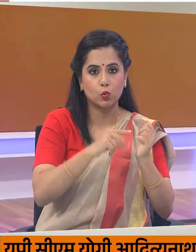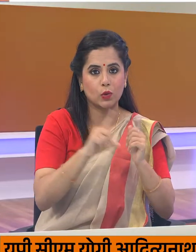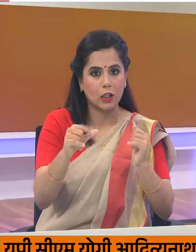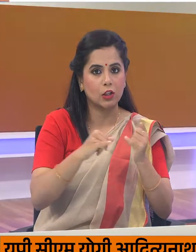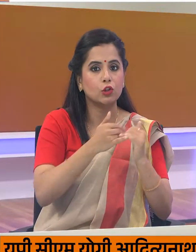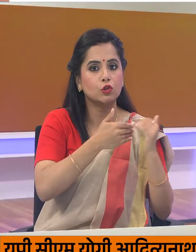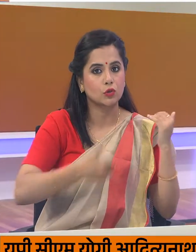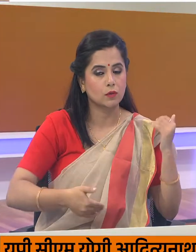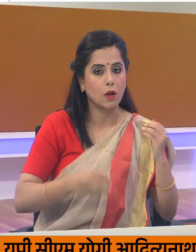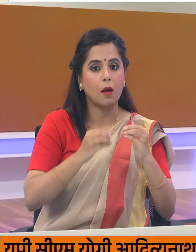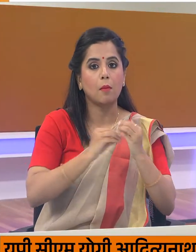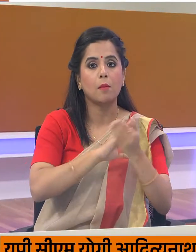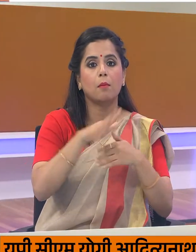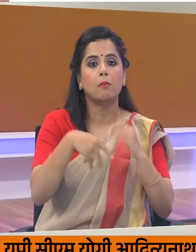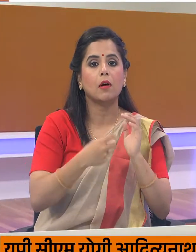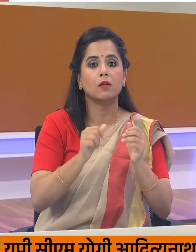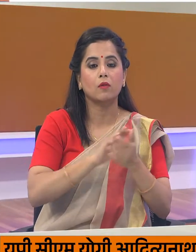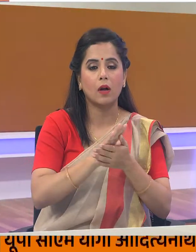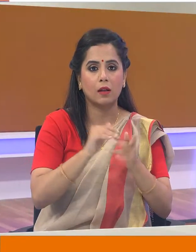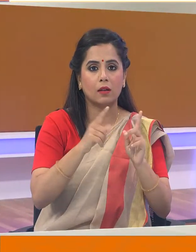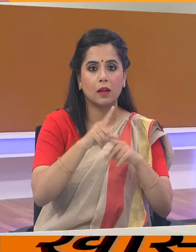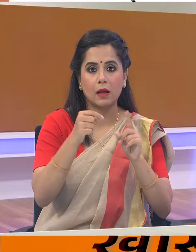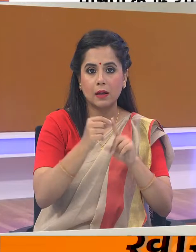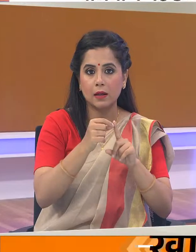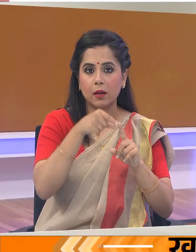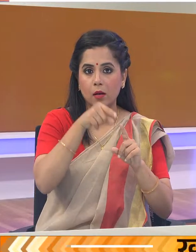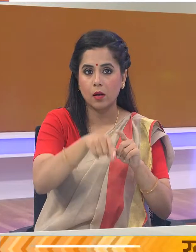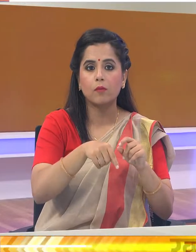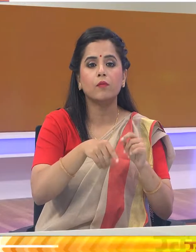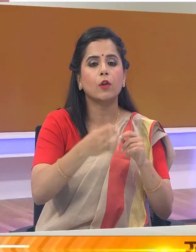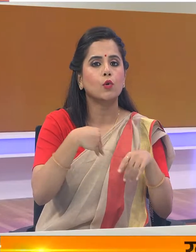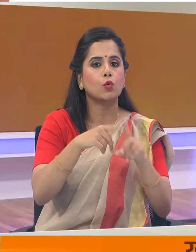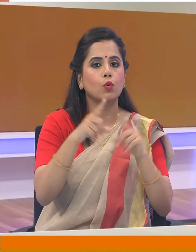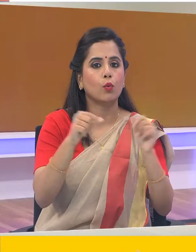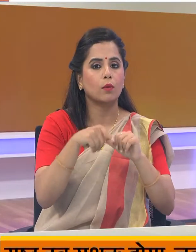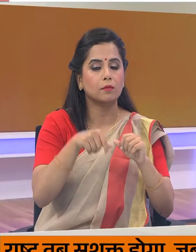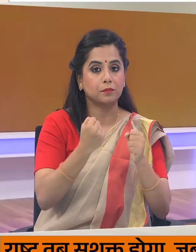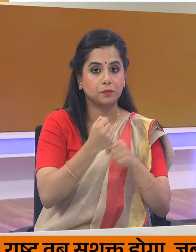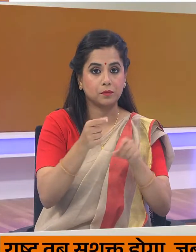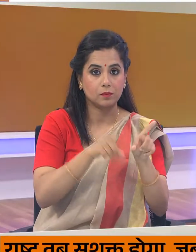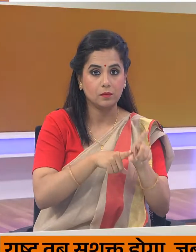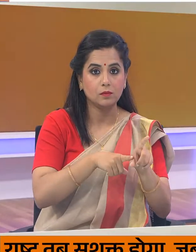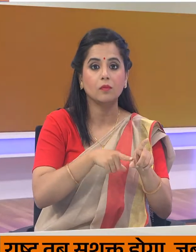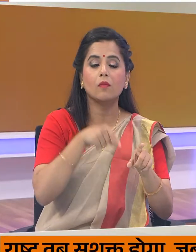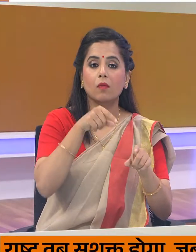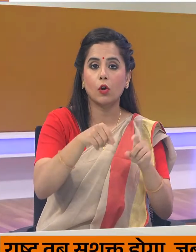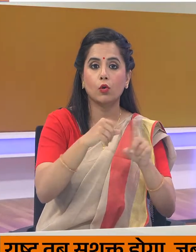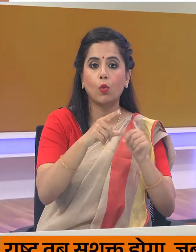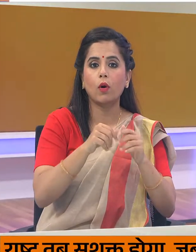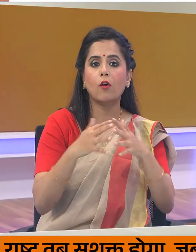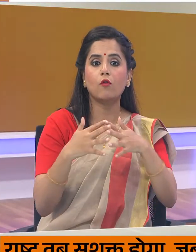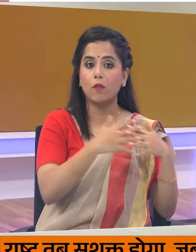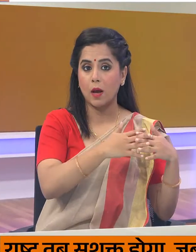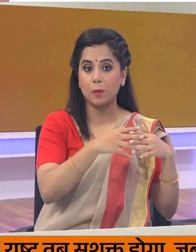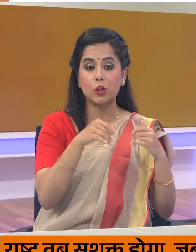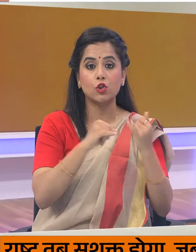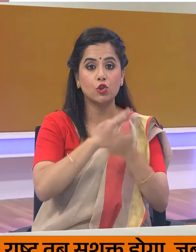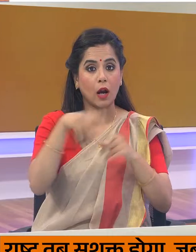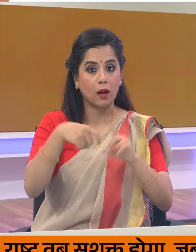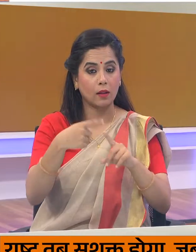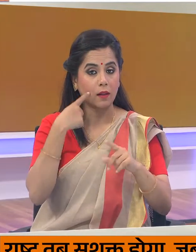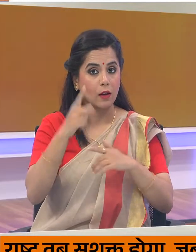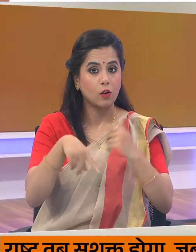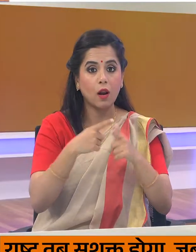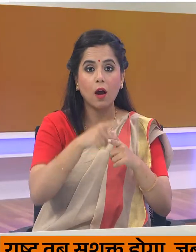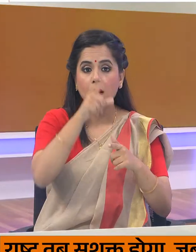शर्मा, भदरवाह से दलीप सिंह परिहार, डोडा से गजय सिंह राणा, डोडा पश्चिम से शक्तिराज